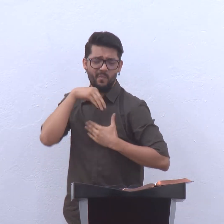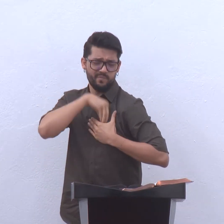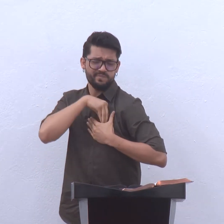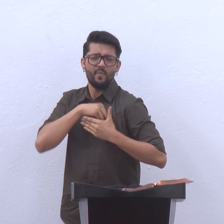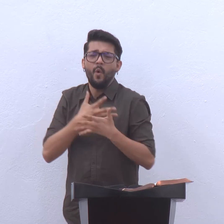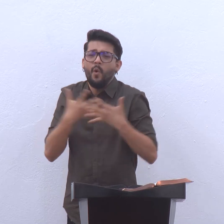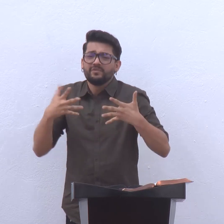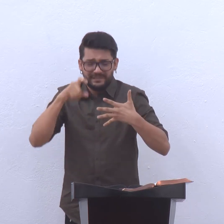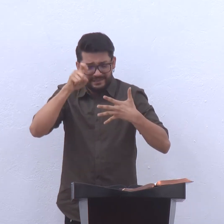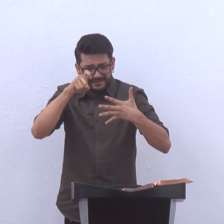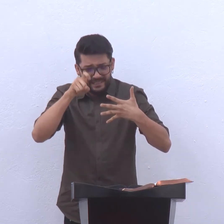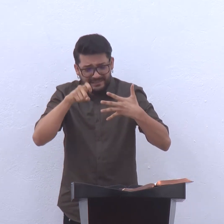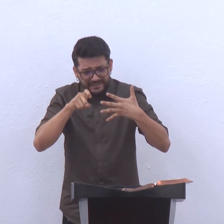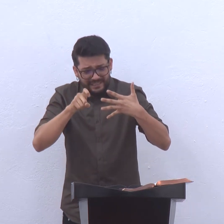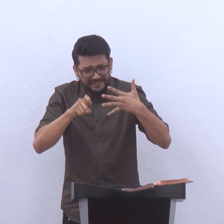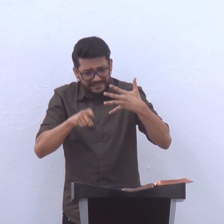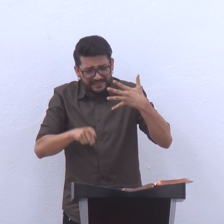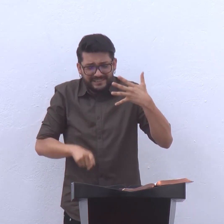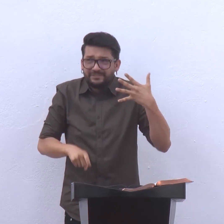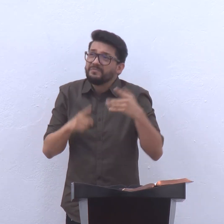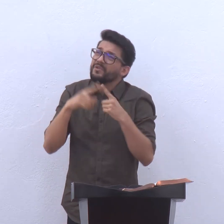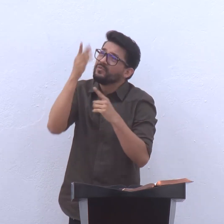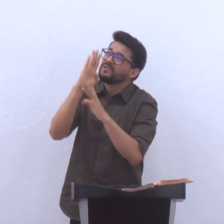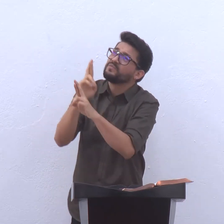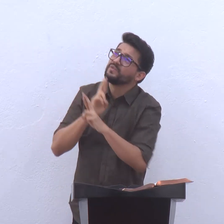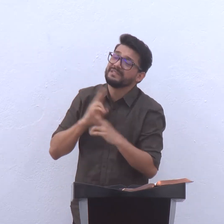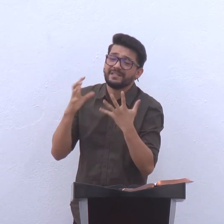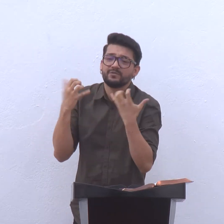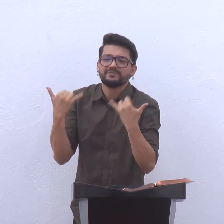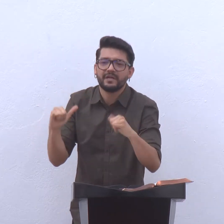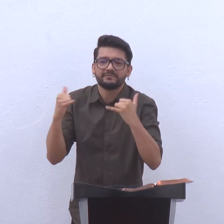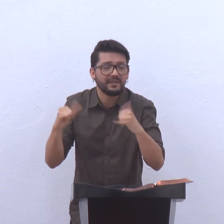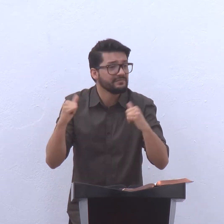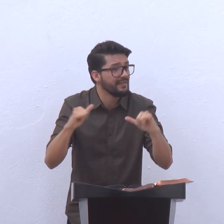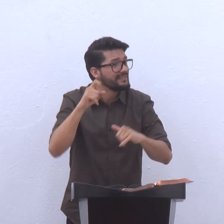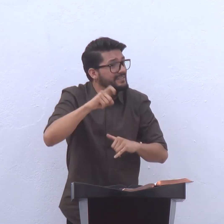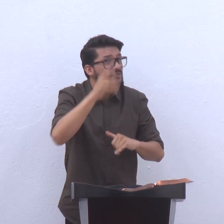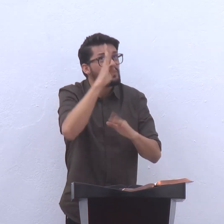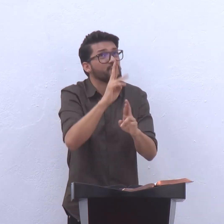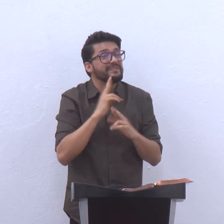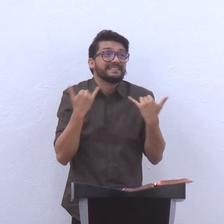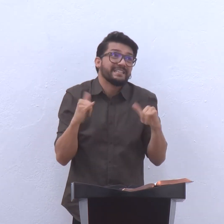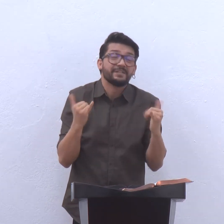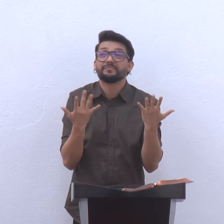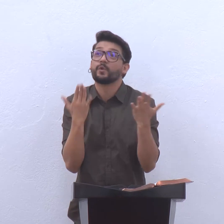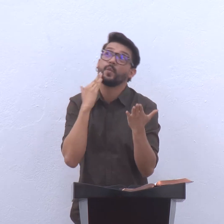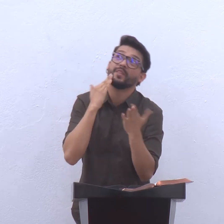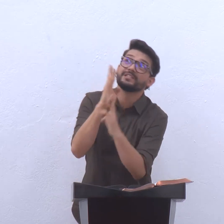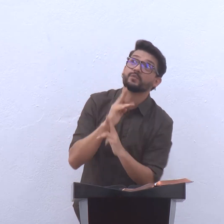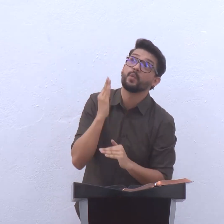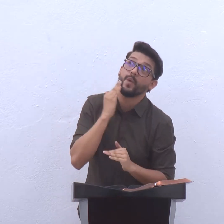llenar su necesidad de lo que tenía materialmente y estaba esperando que Dios respondiera de cierta